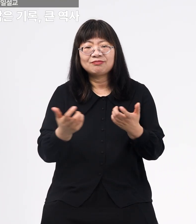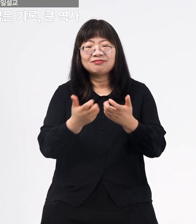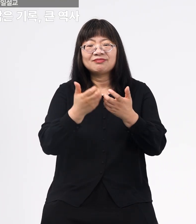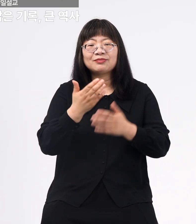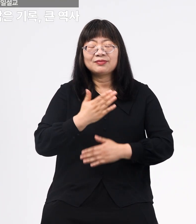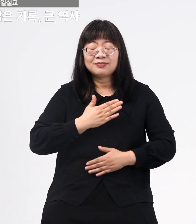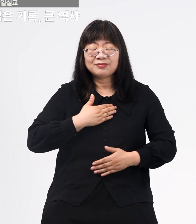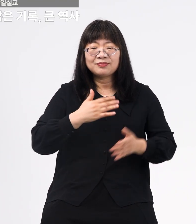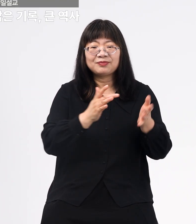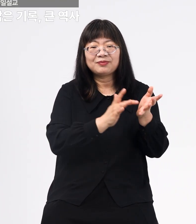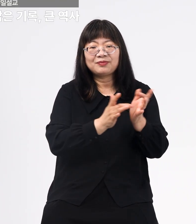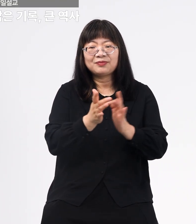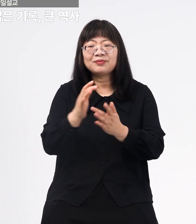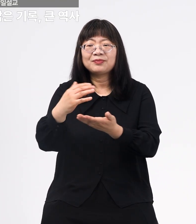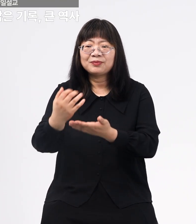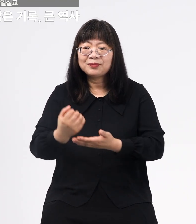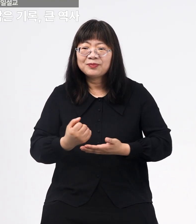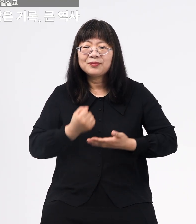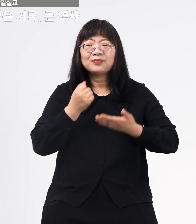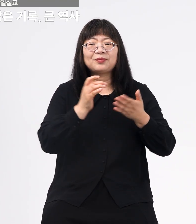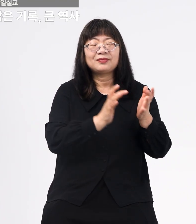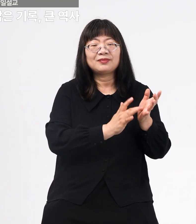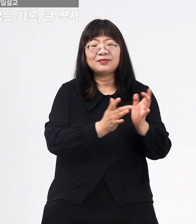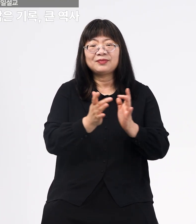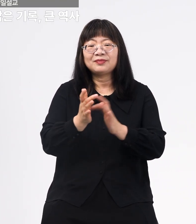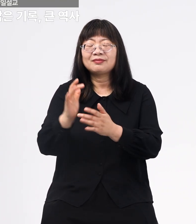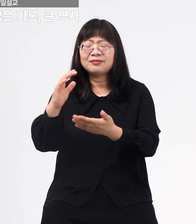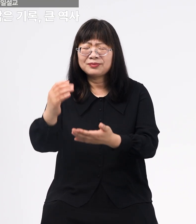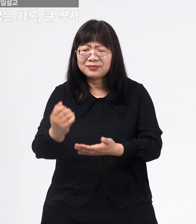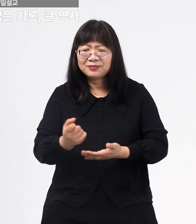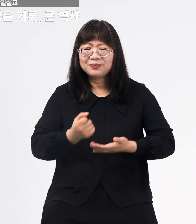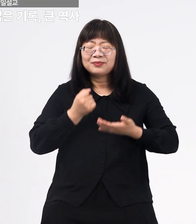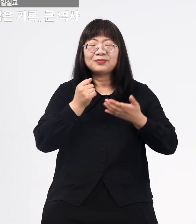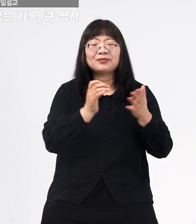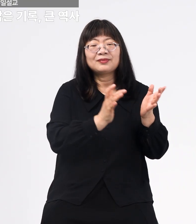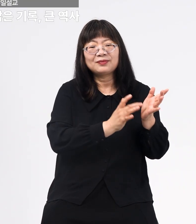충만하네. 난 예수로